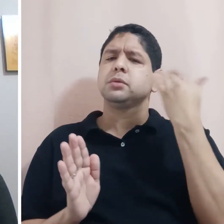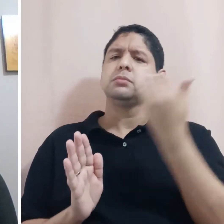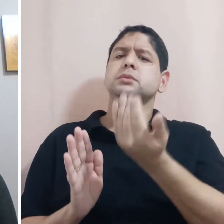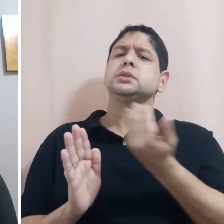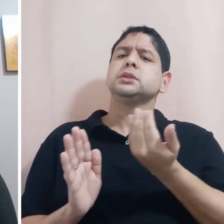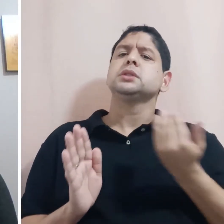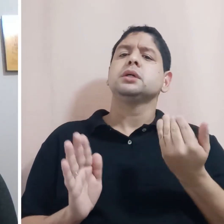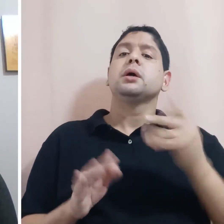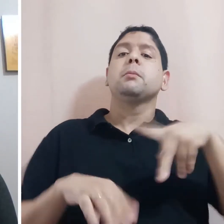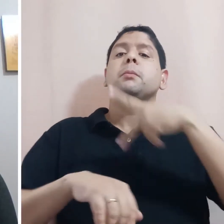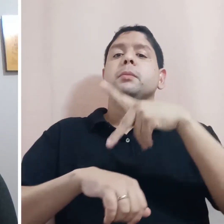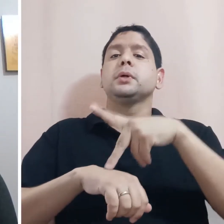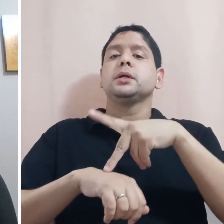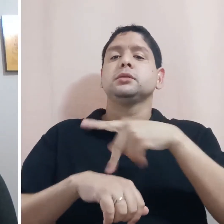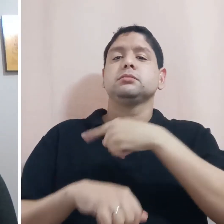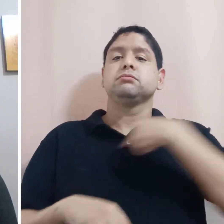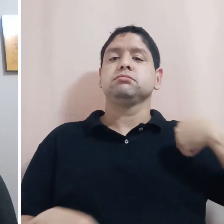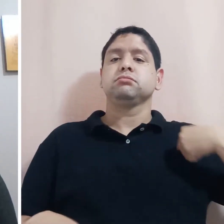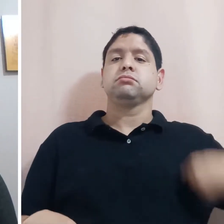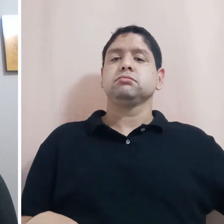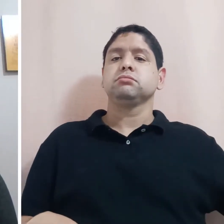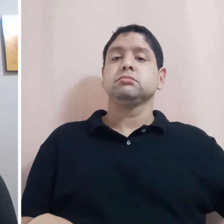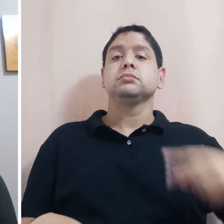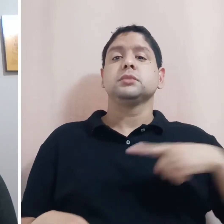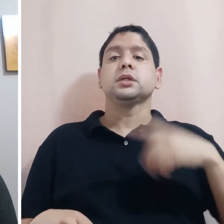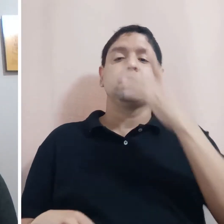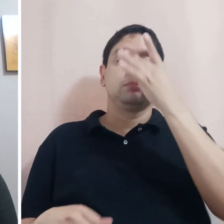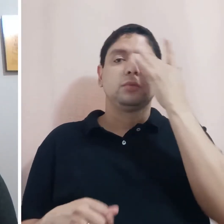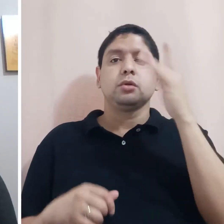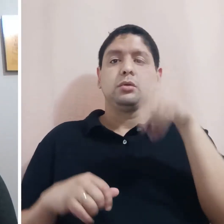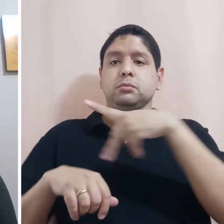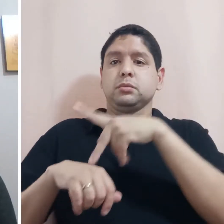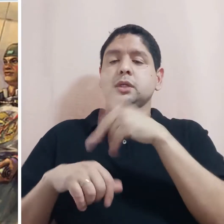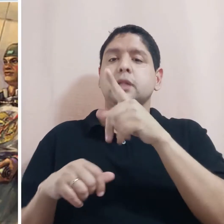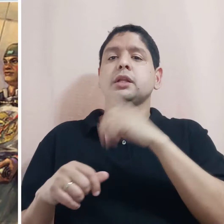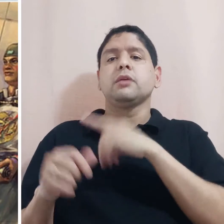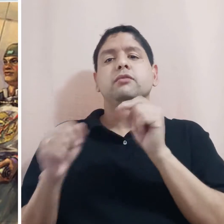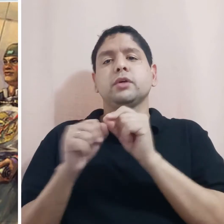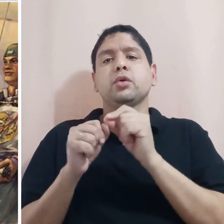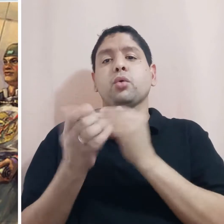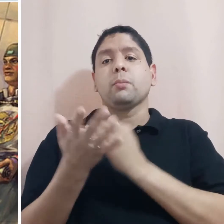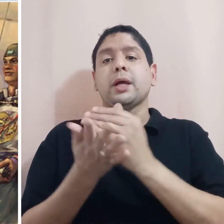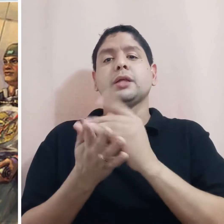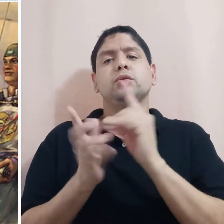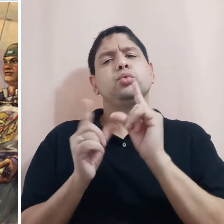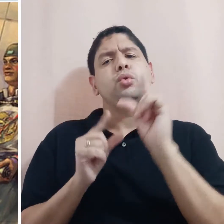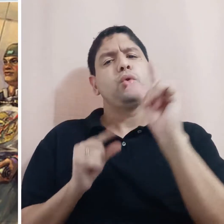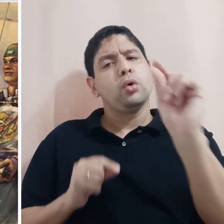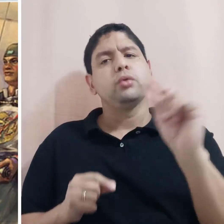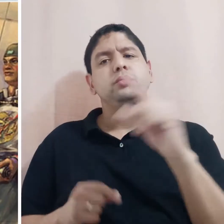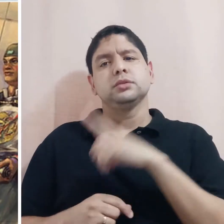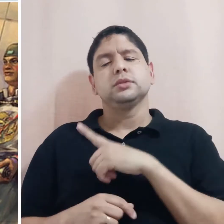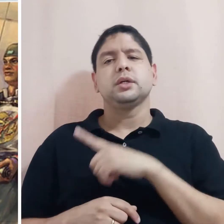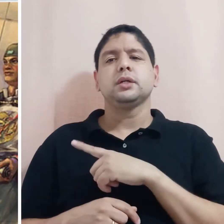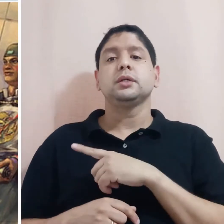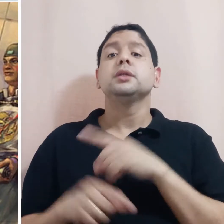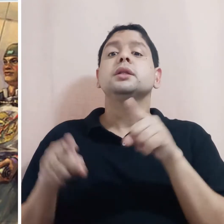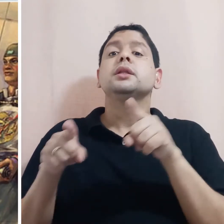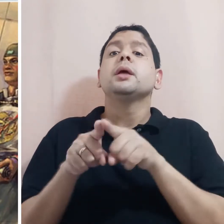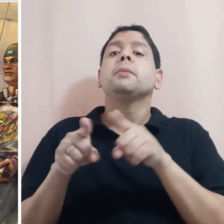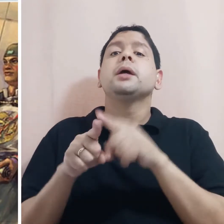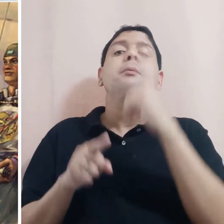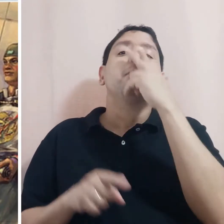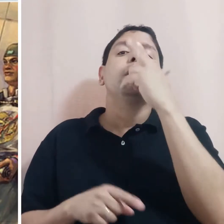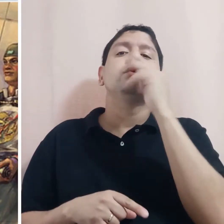que antes do século XV, muito provavelmente os chineses teriam feito esse tipo de viagem mais longa. E existem